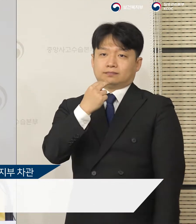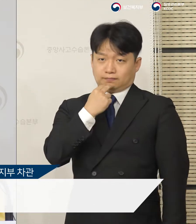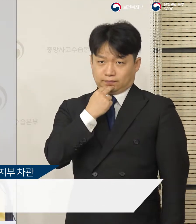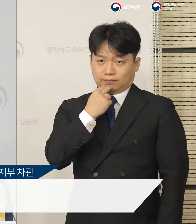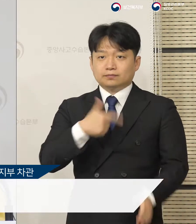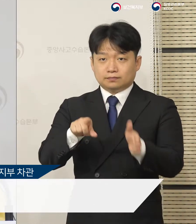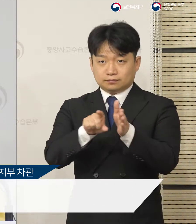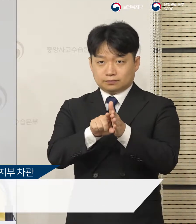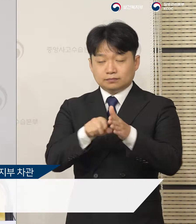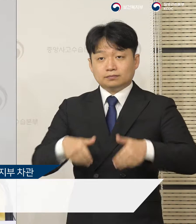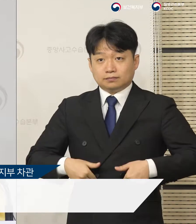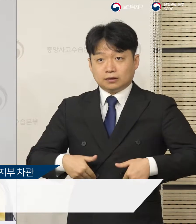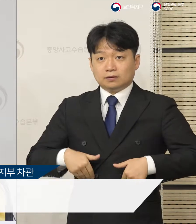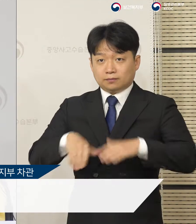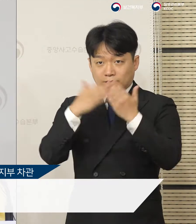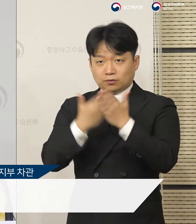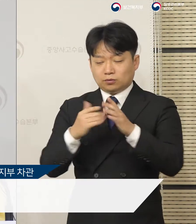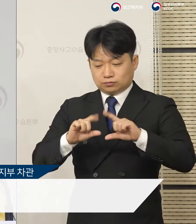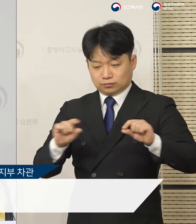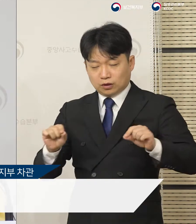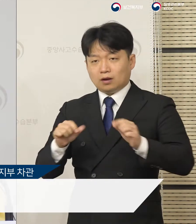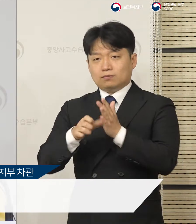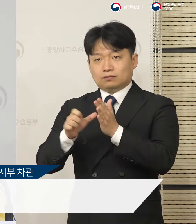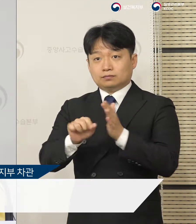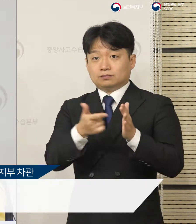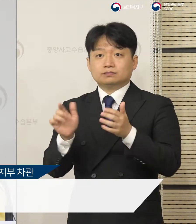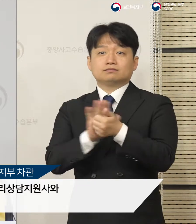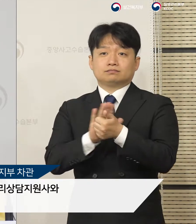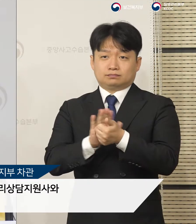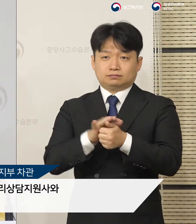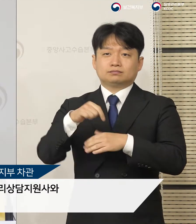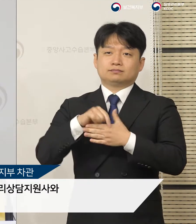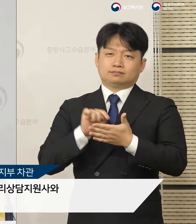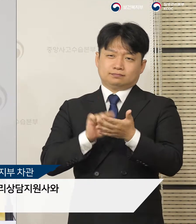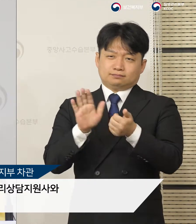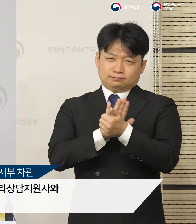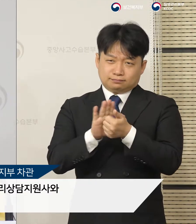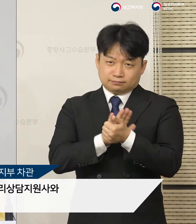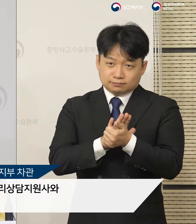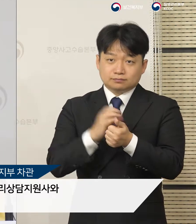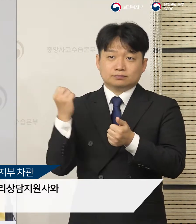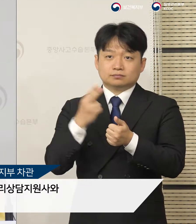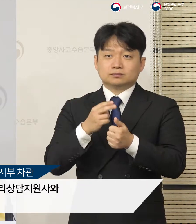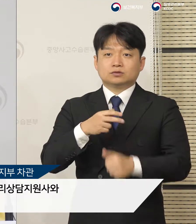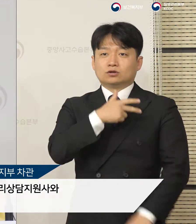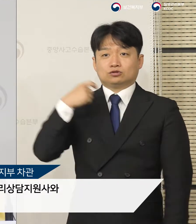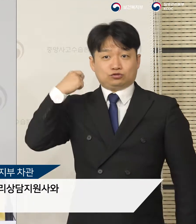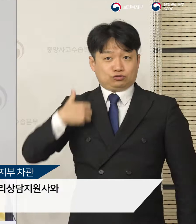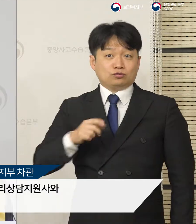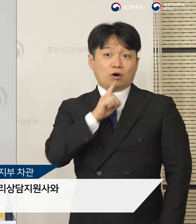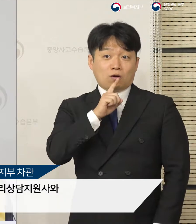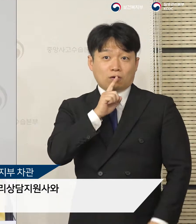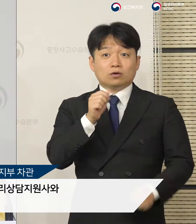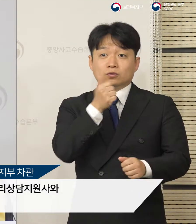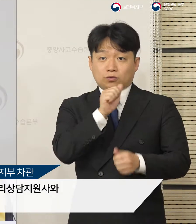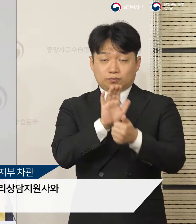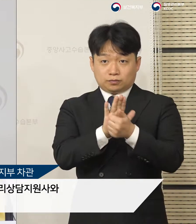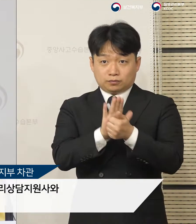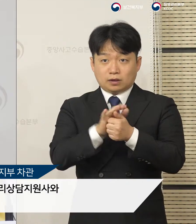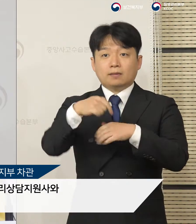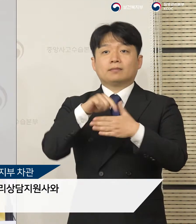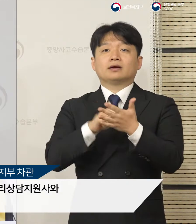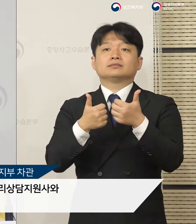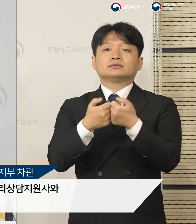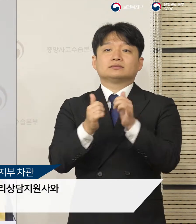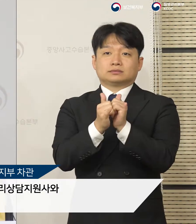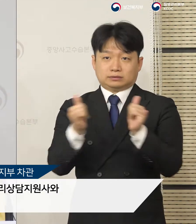불편이 없도록 필요한 생활 물품을 제공해드리고 정서적 안정과 의사소통을 지원하기 위해